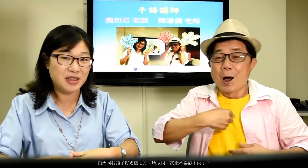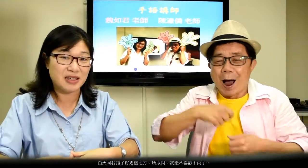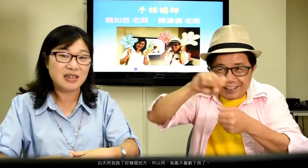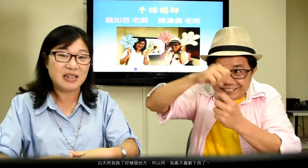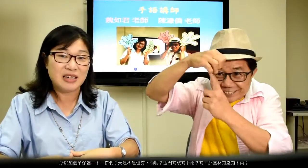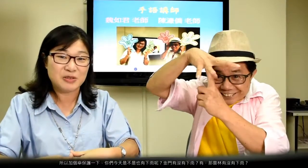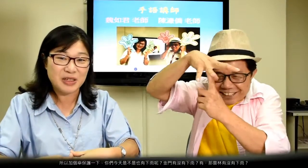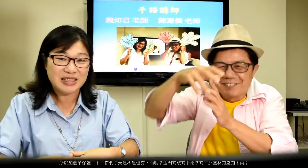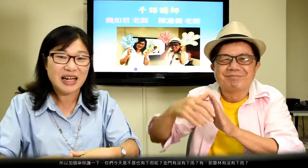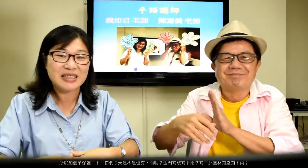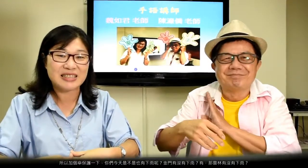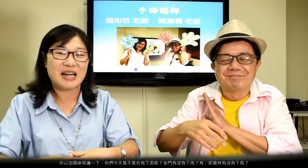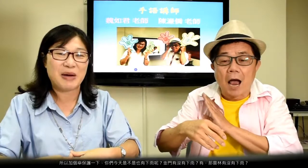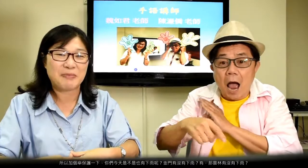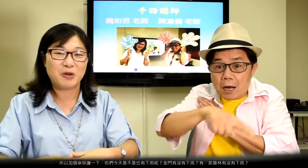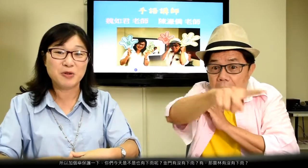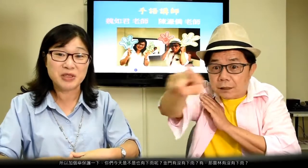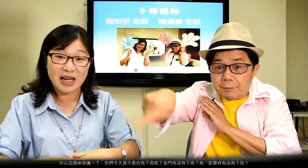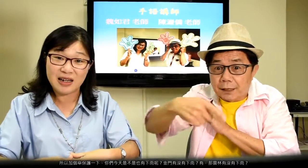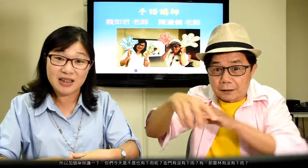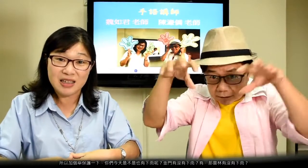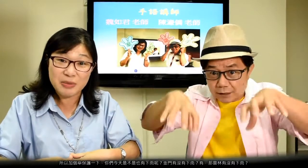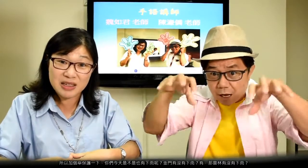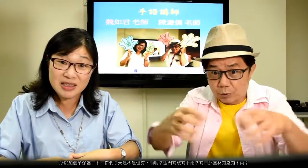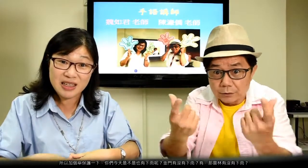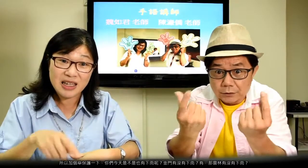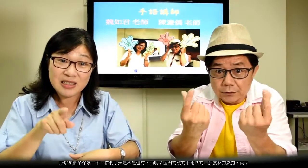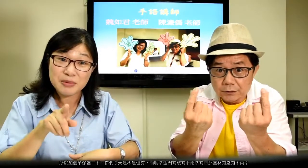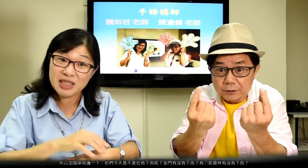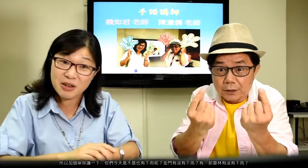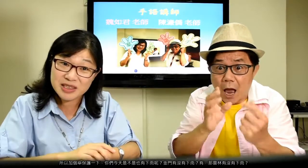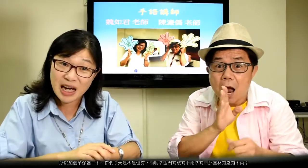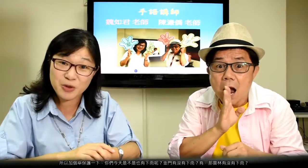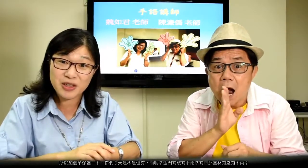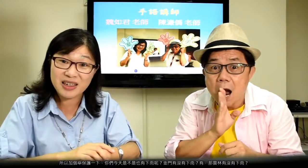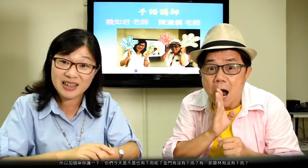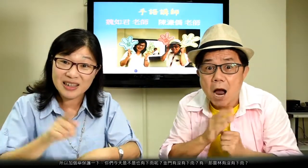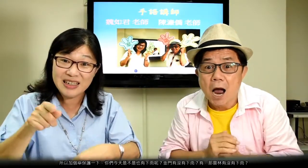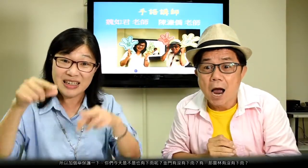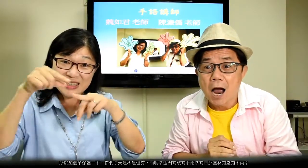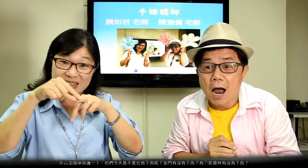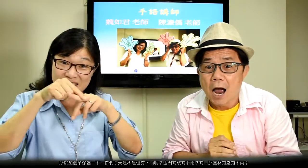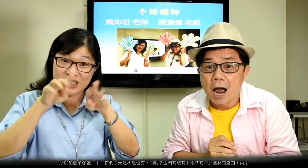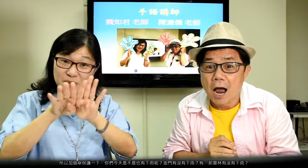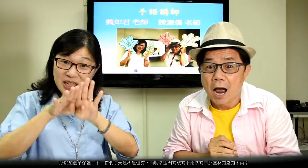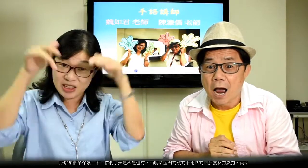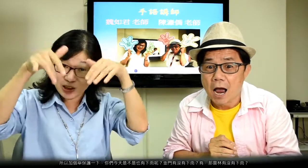了，所以加个伞嘛，保护一下。你们今天是不是也有下雨呢？金门有